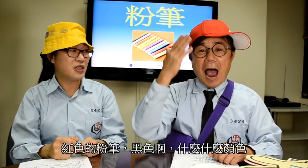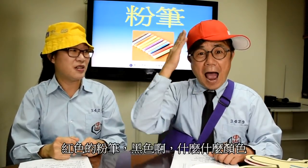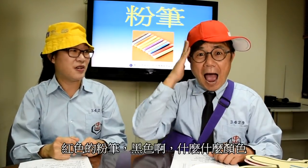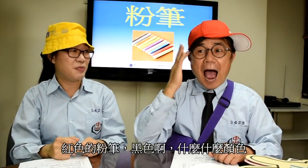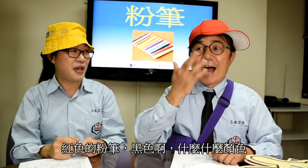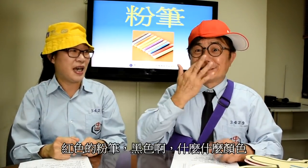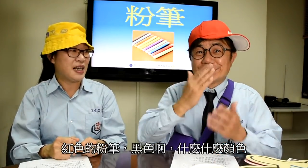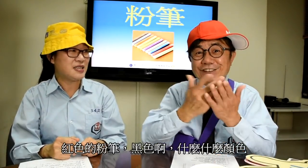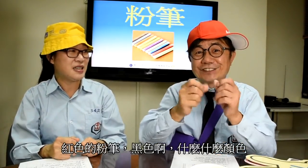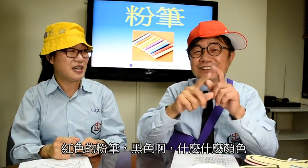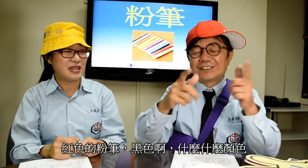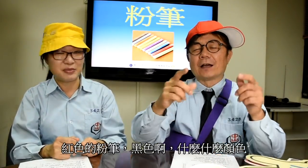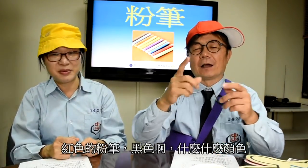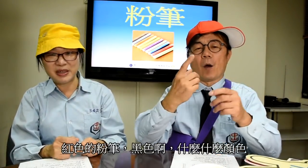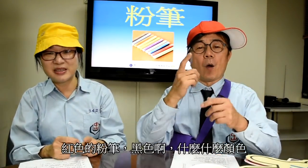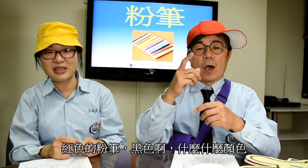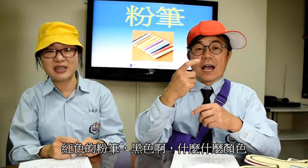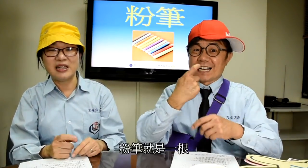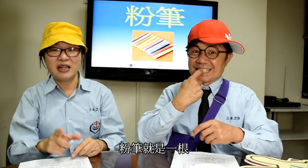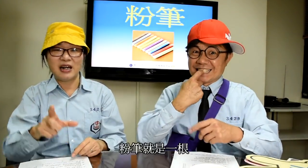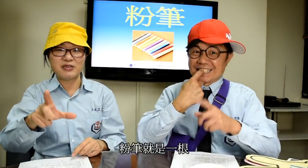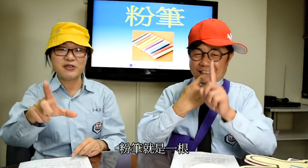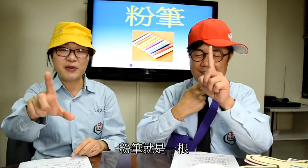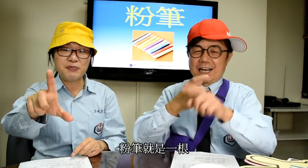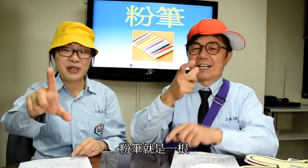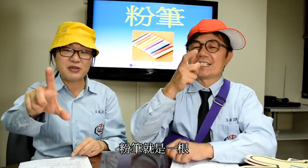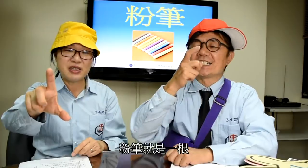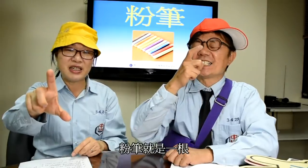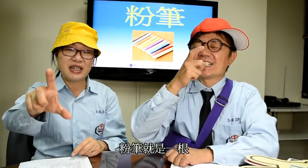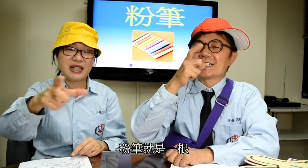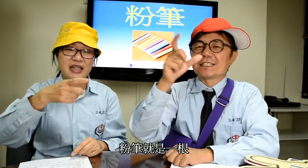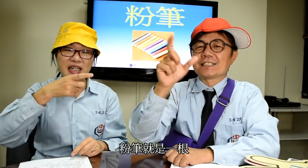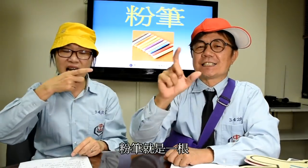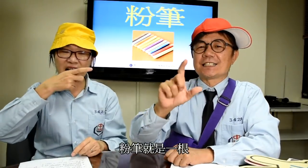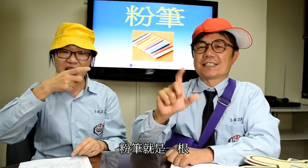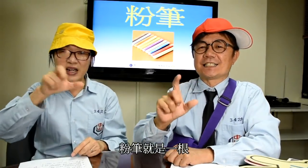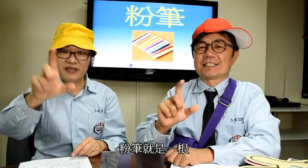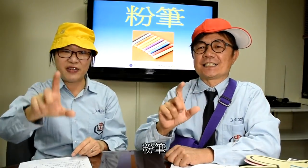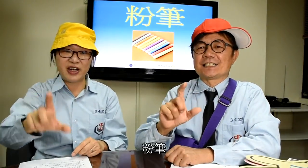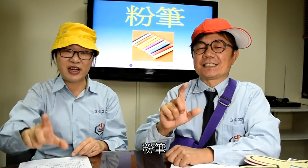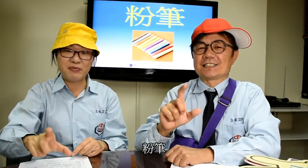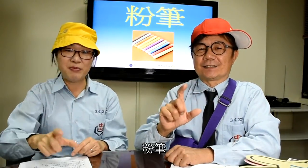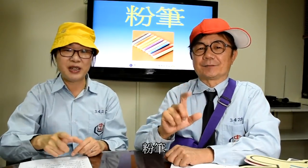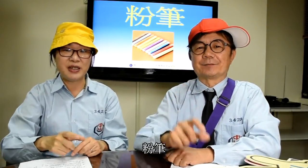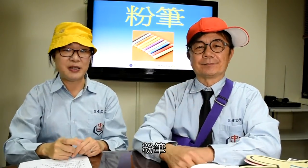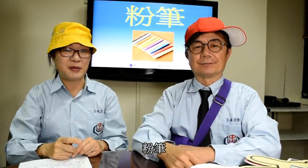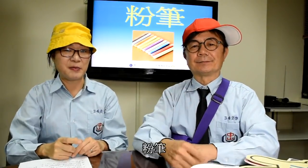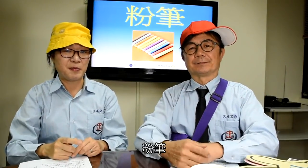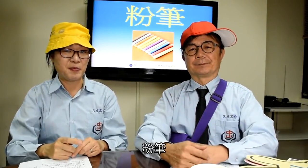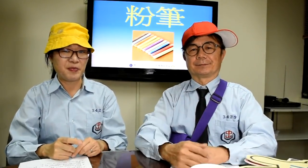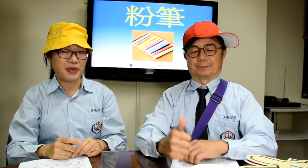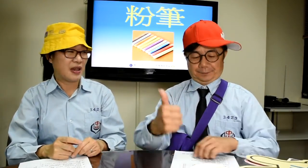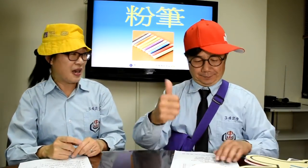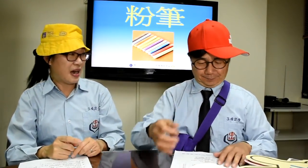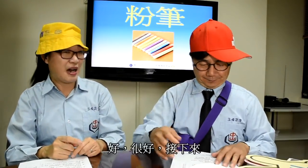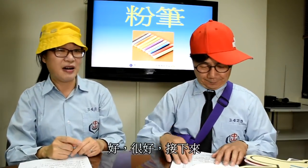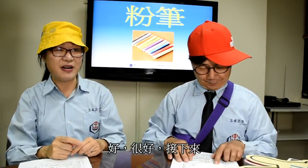粉笔。黑色啊，什么什么颜色？好，就是粉笔就是一根粉笔。好，很